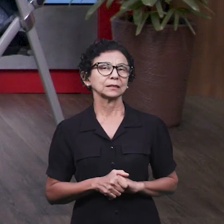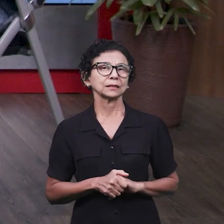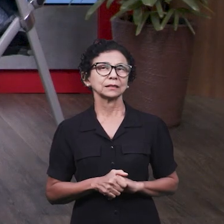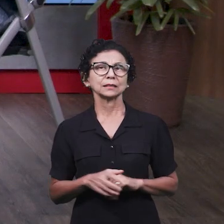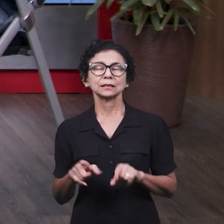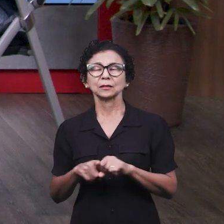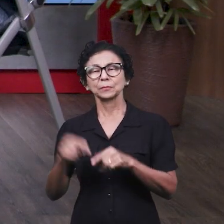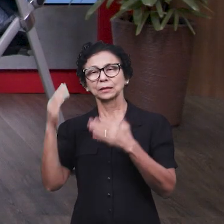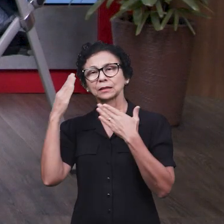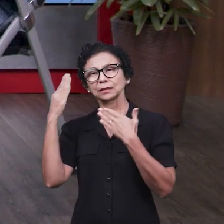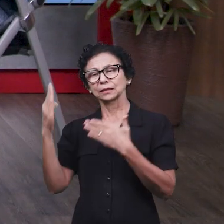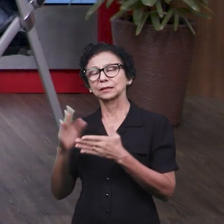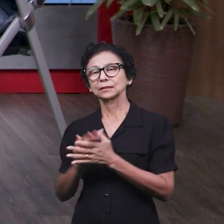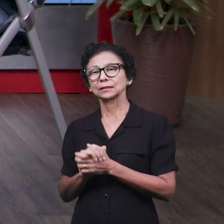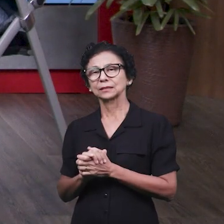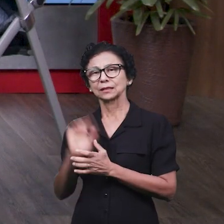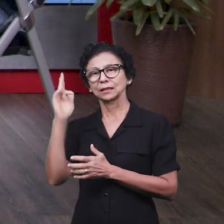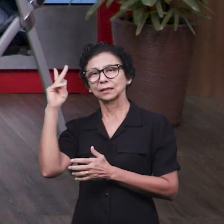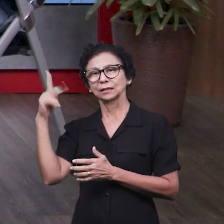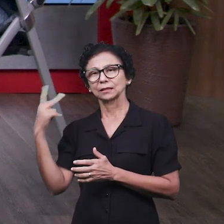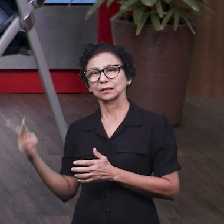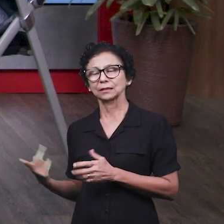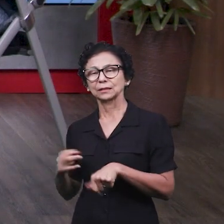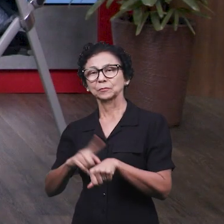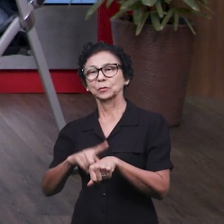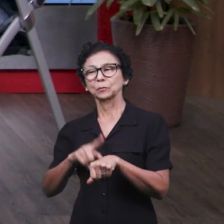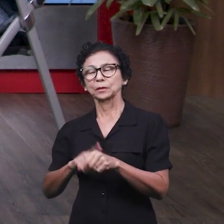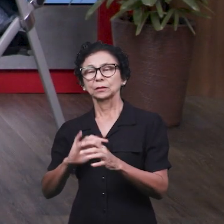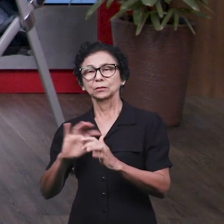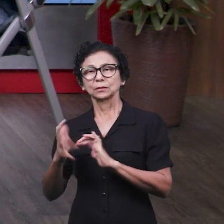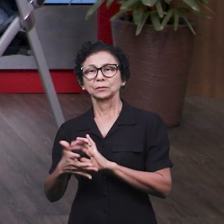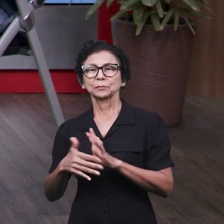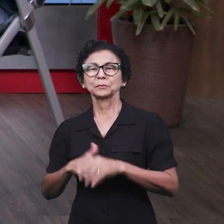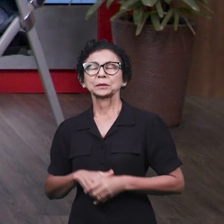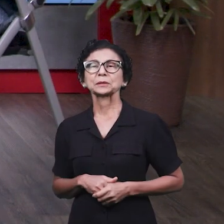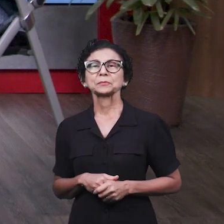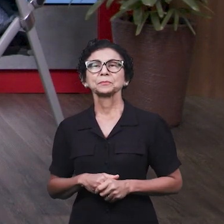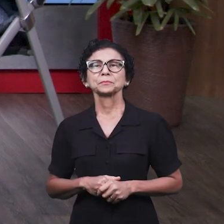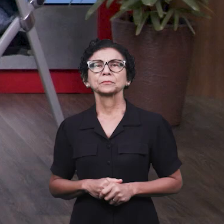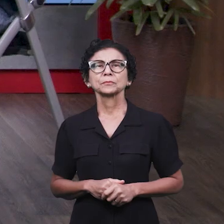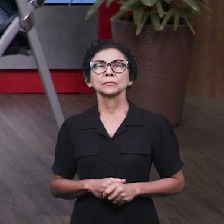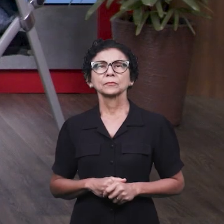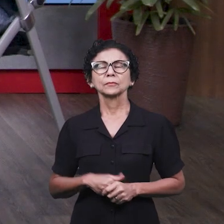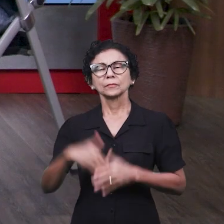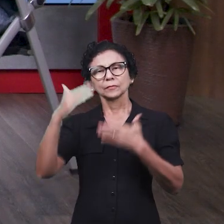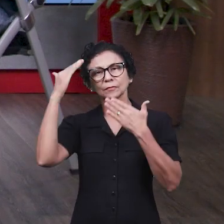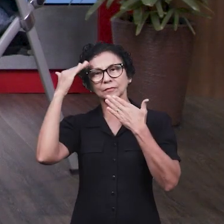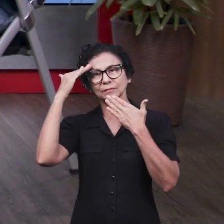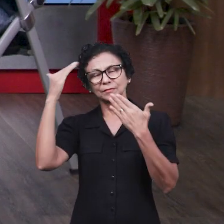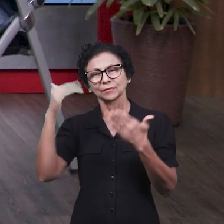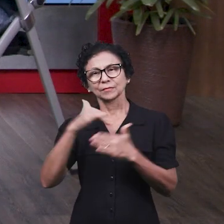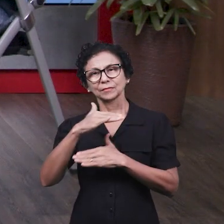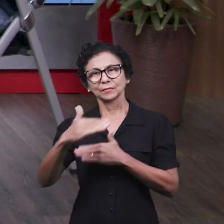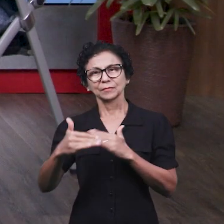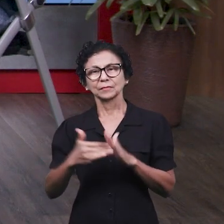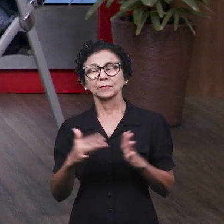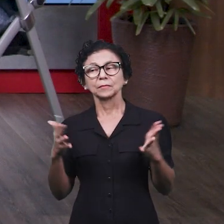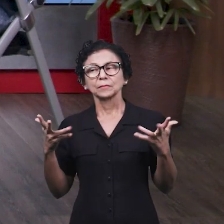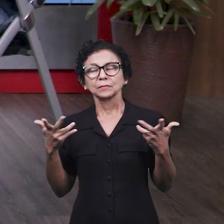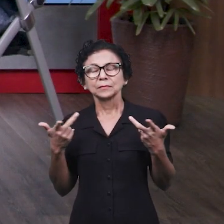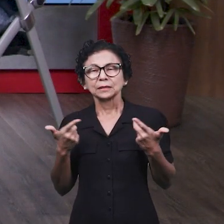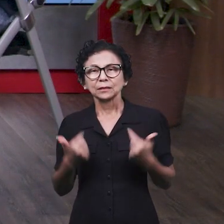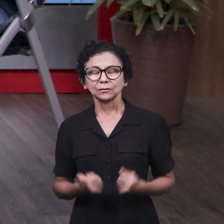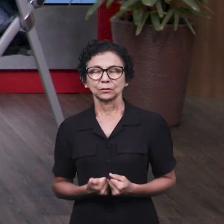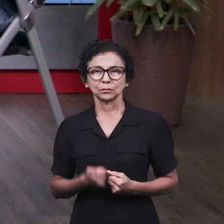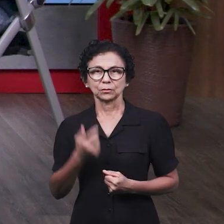Libras também. E nós queremos agradecer também a todos, porque é maravilhoso vermos como o programa